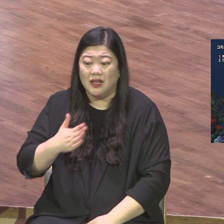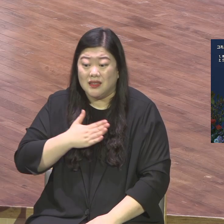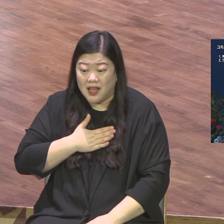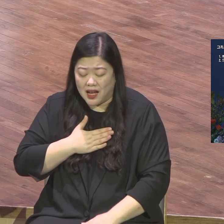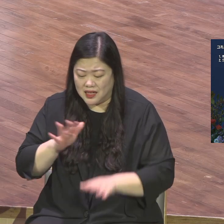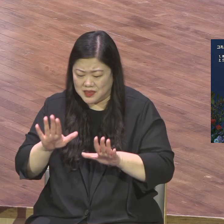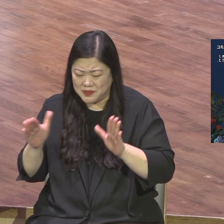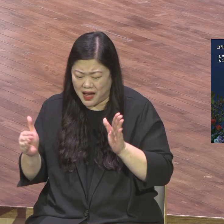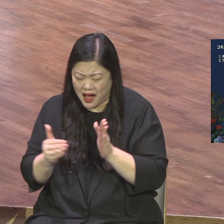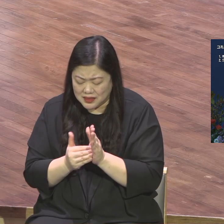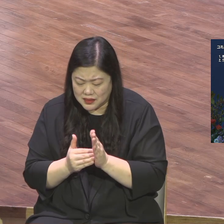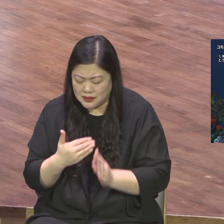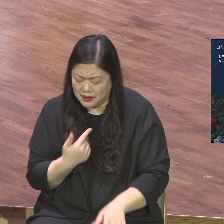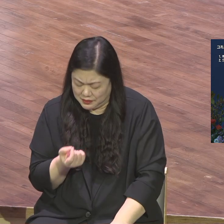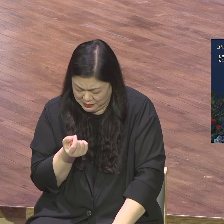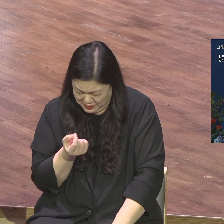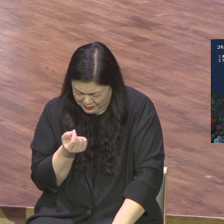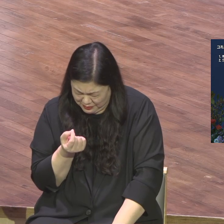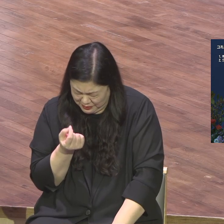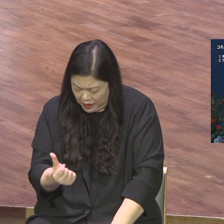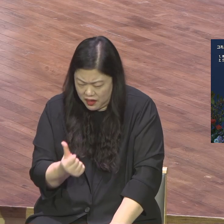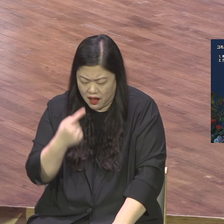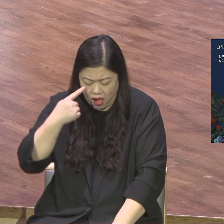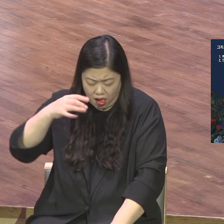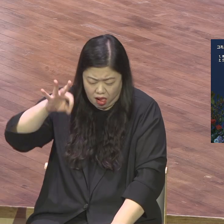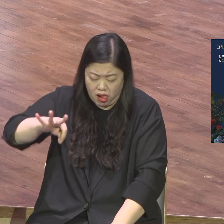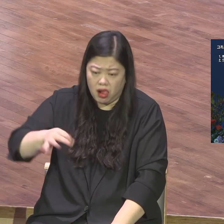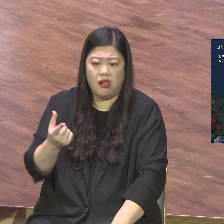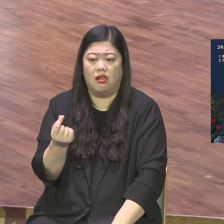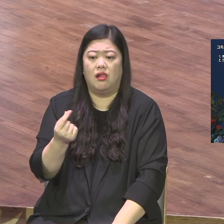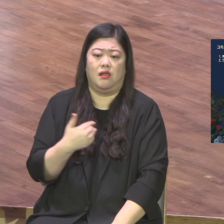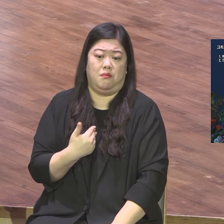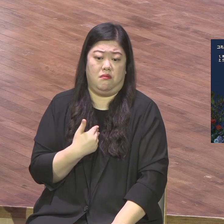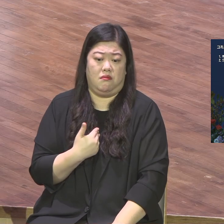자보다 더 작은 나 그렇게 표현했어요.